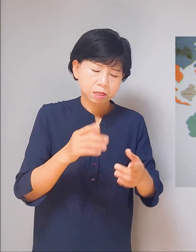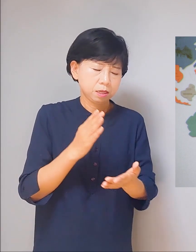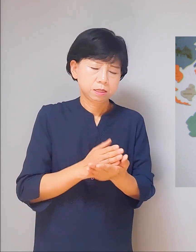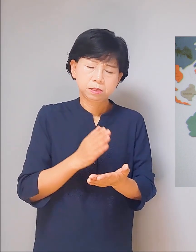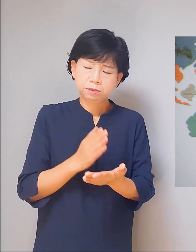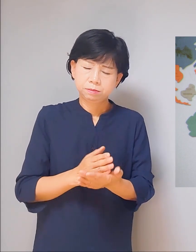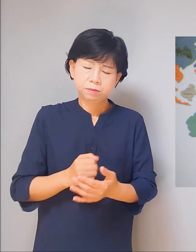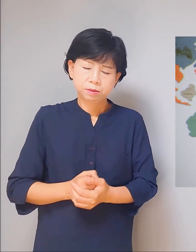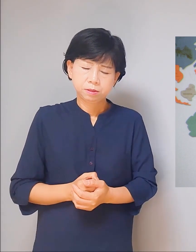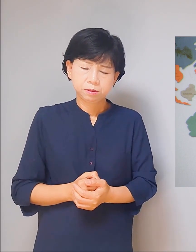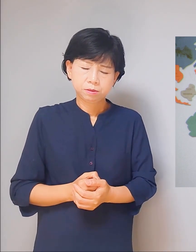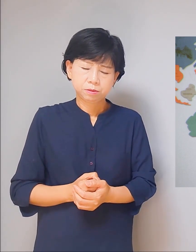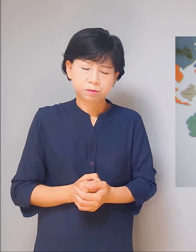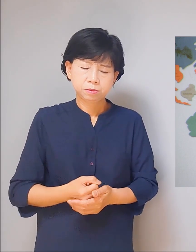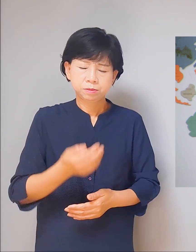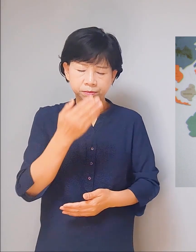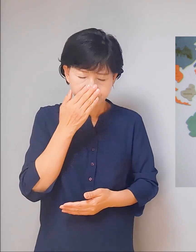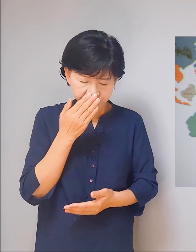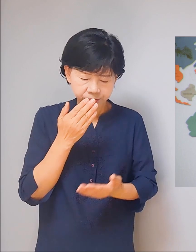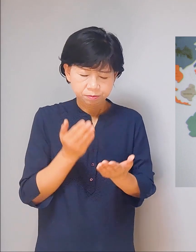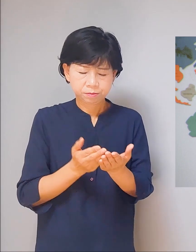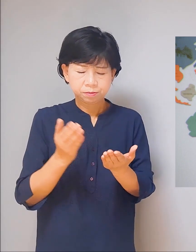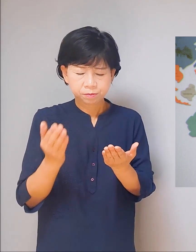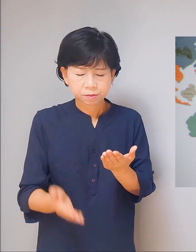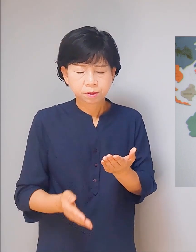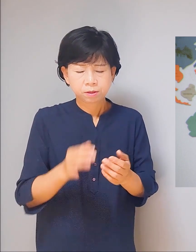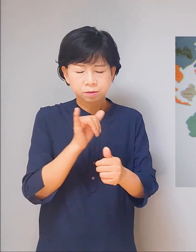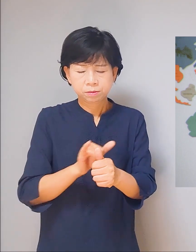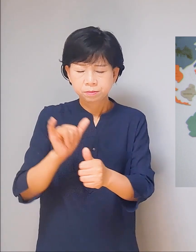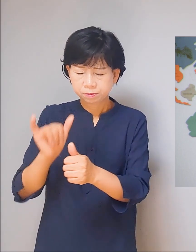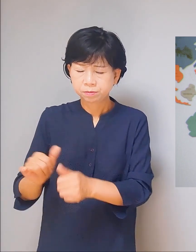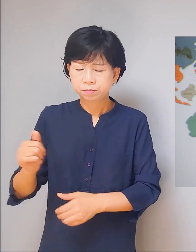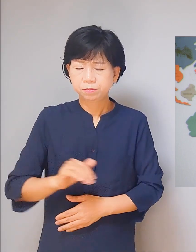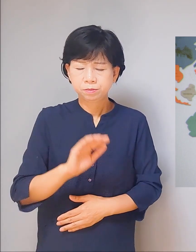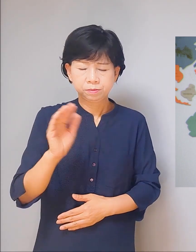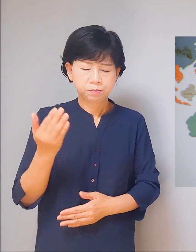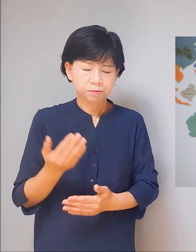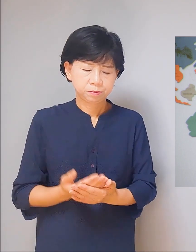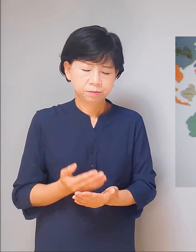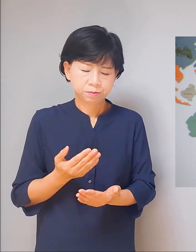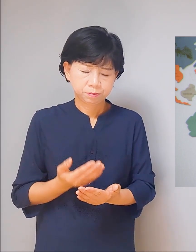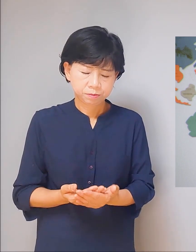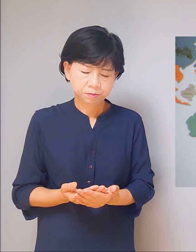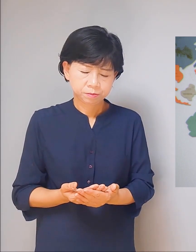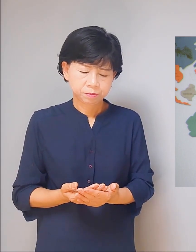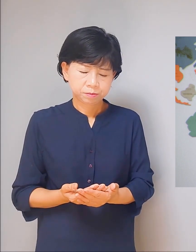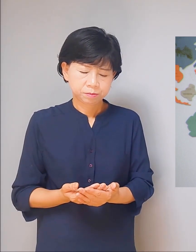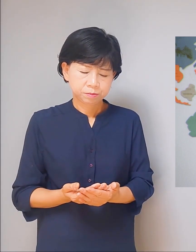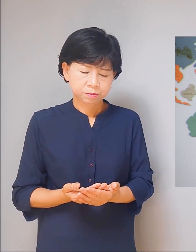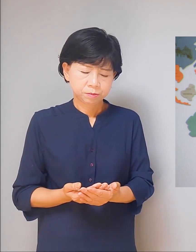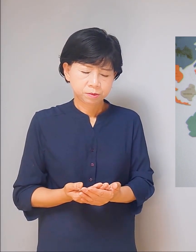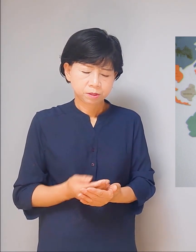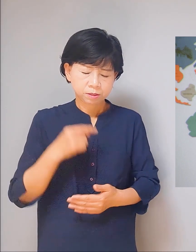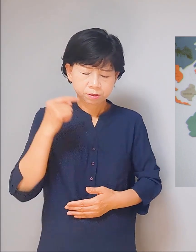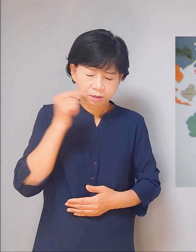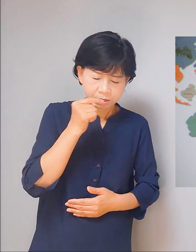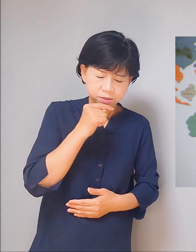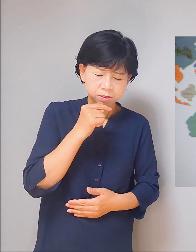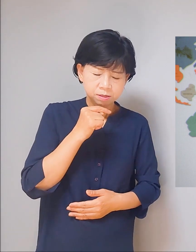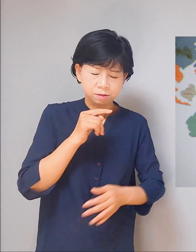아니고 오히려 더 낮아져서 섬기는 우리들 되게 하여 주시옵소서. 한치의 오차도